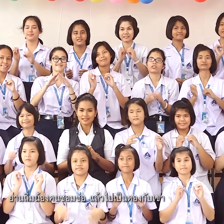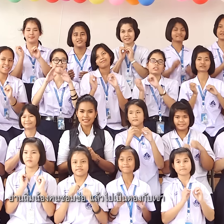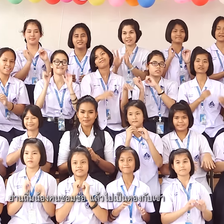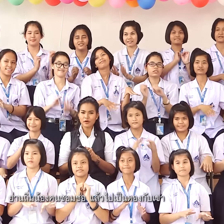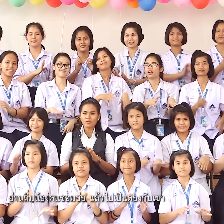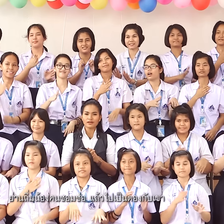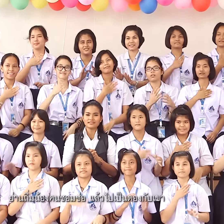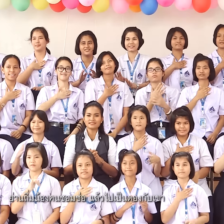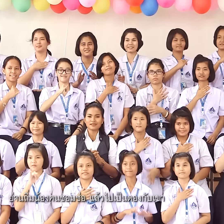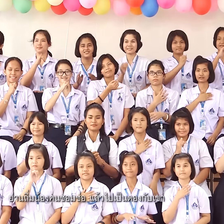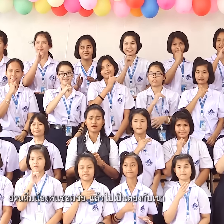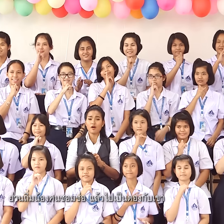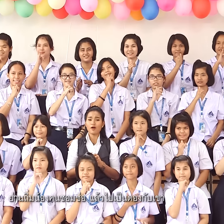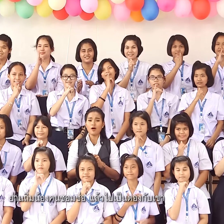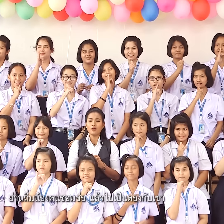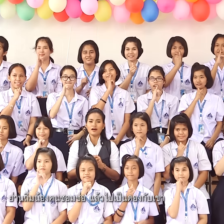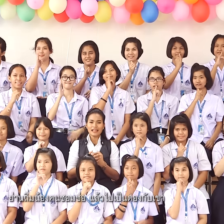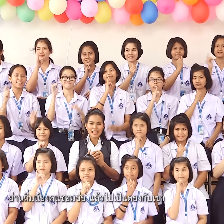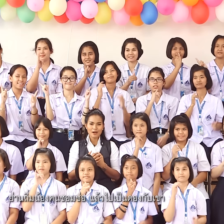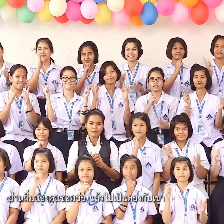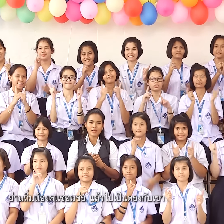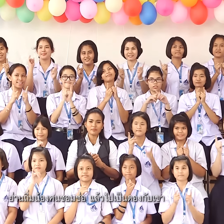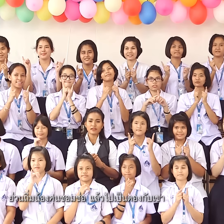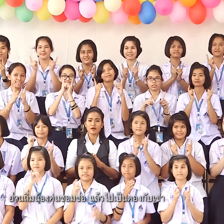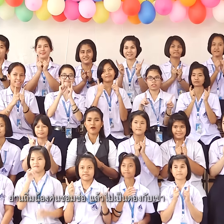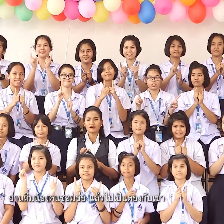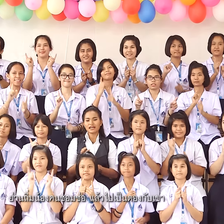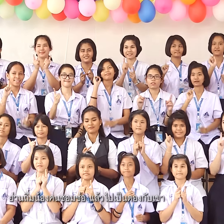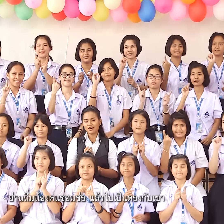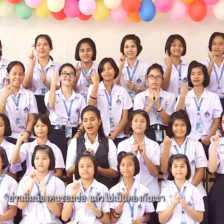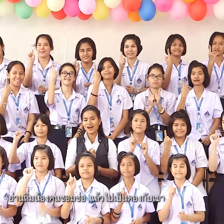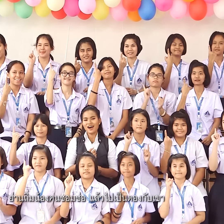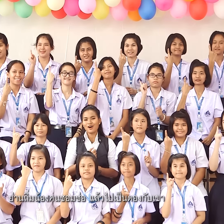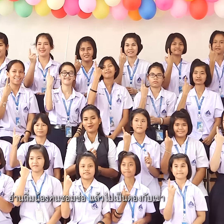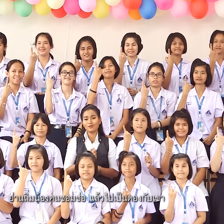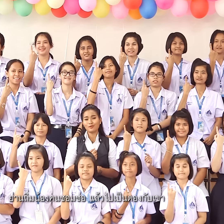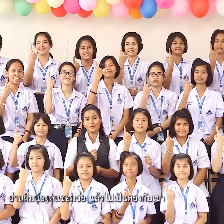อยันพิมพ์น้องคนซ้ำซ้อแล้วไปเป็นดองกับ